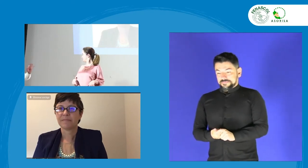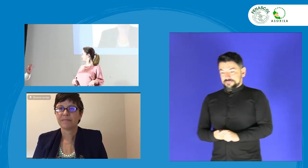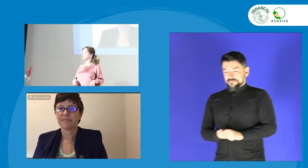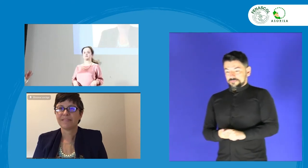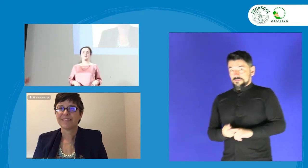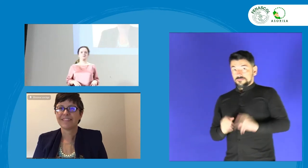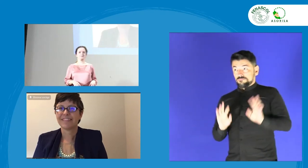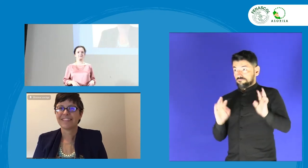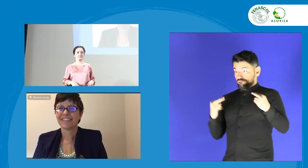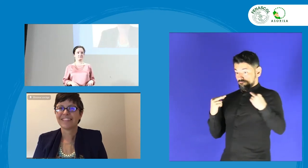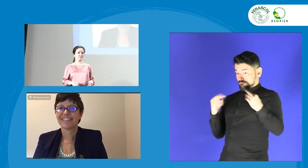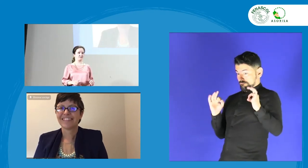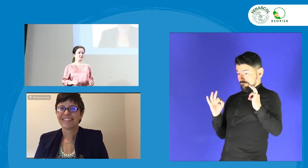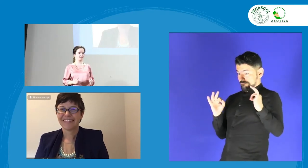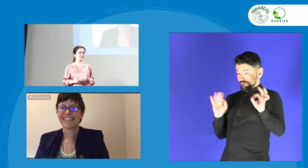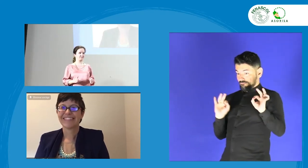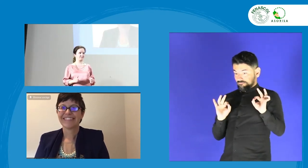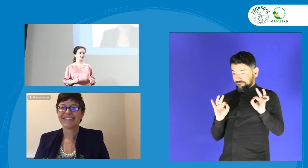¿Por aquí está bien?